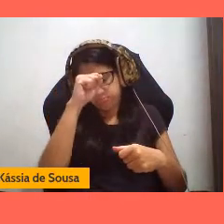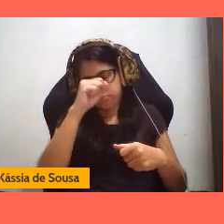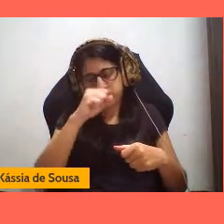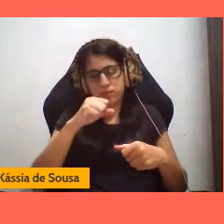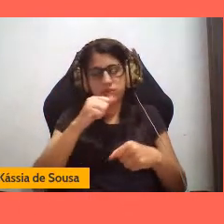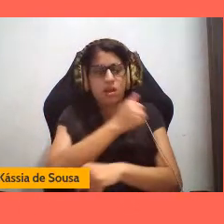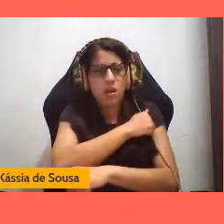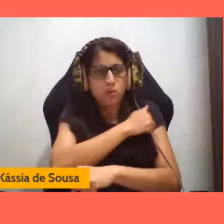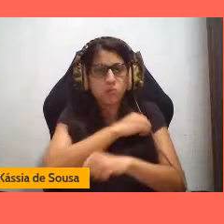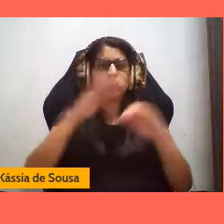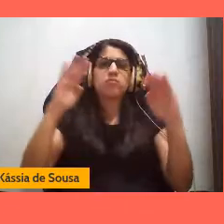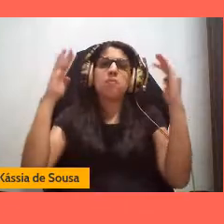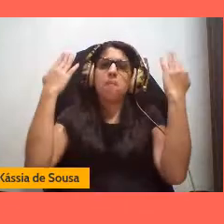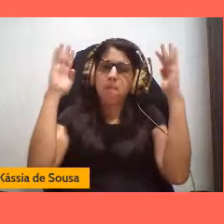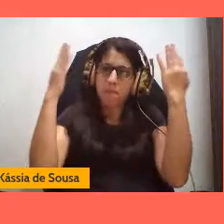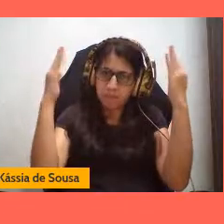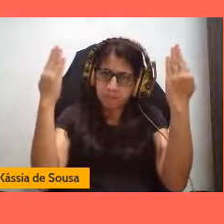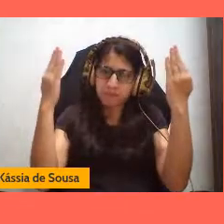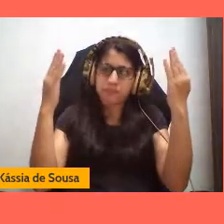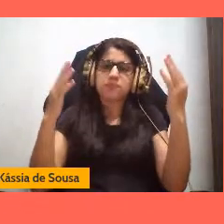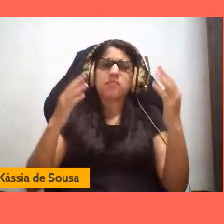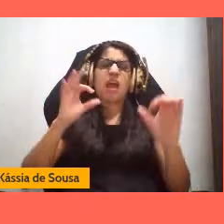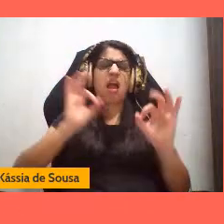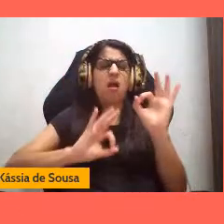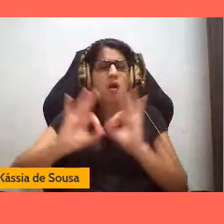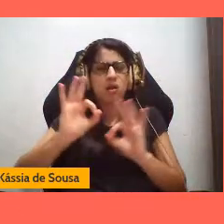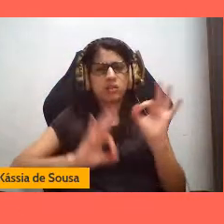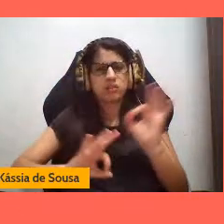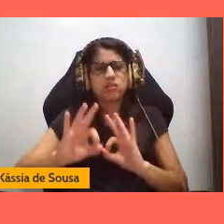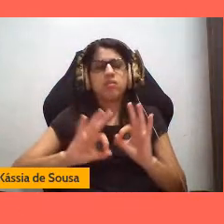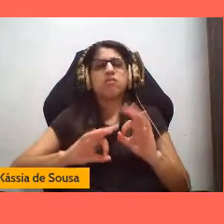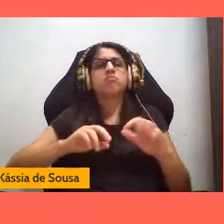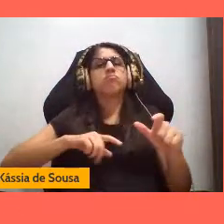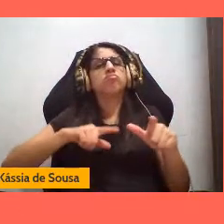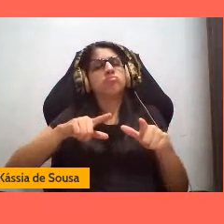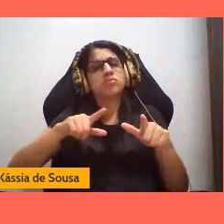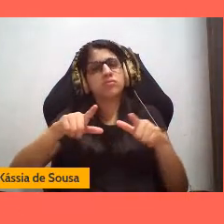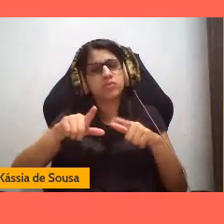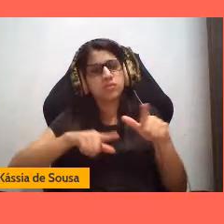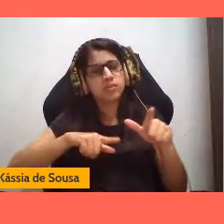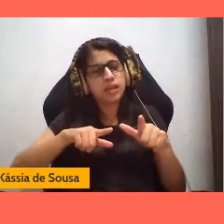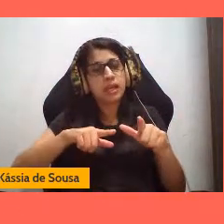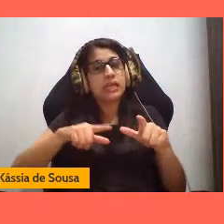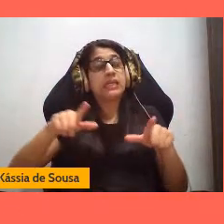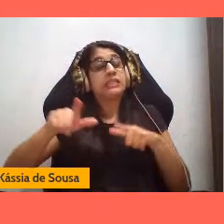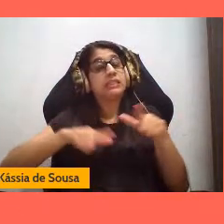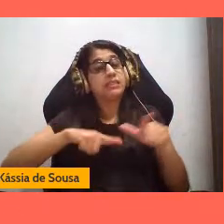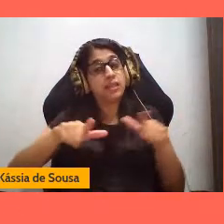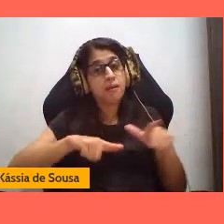a organização, e que trabalho foi para a Késia, para